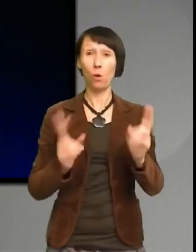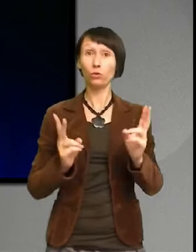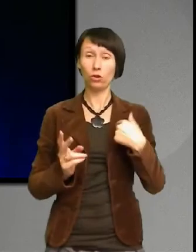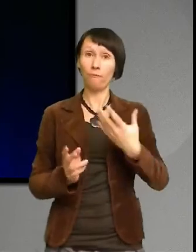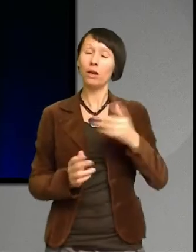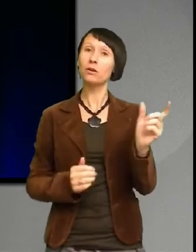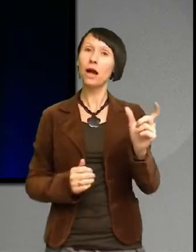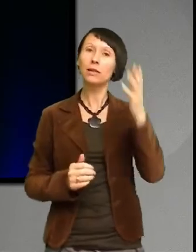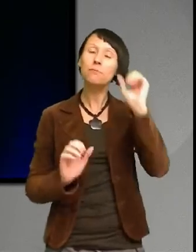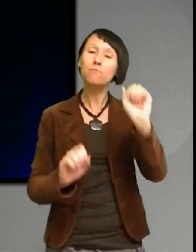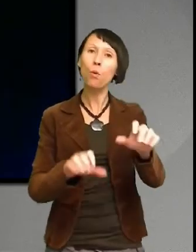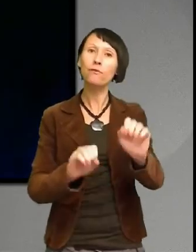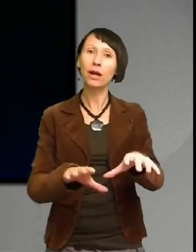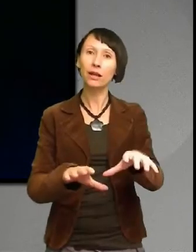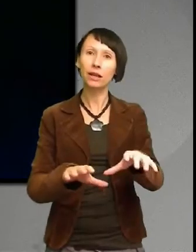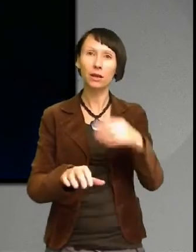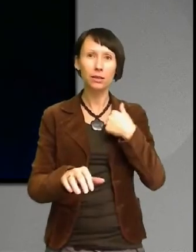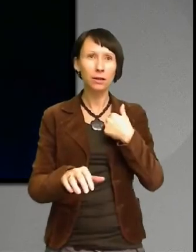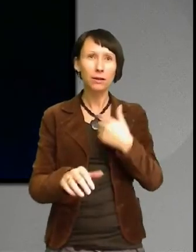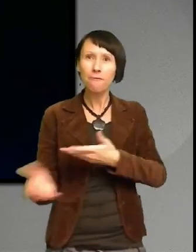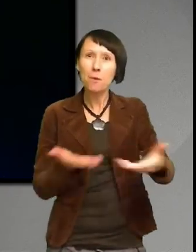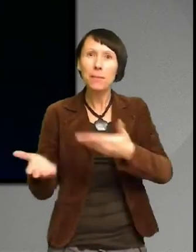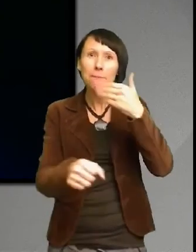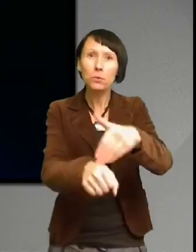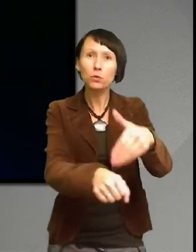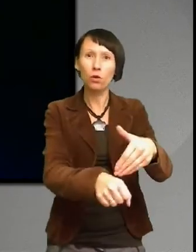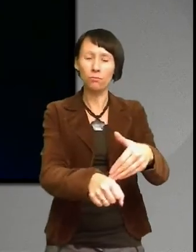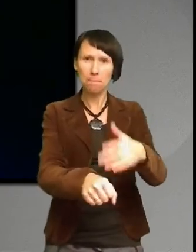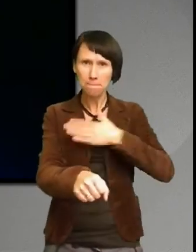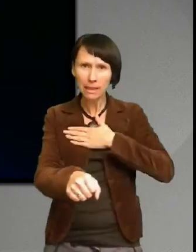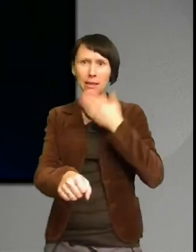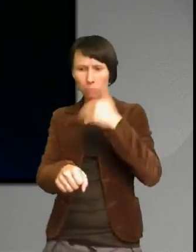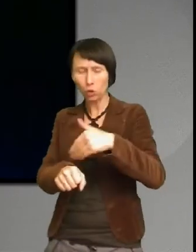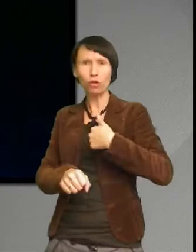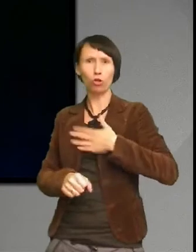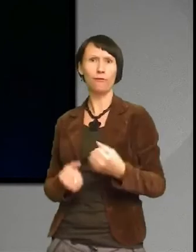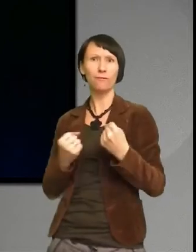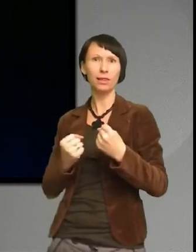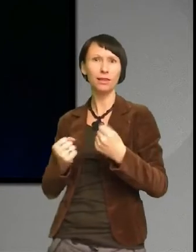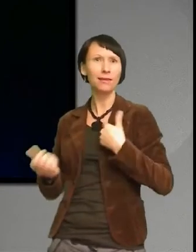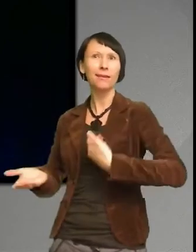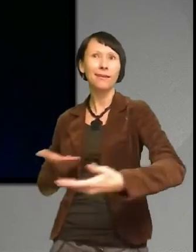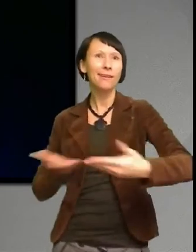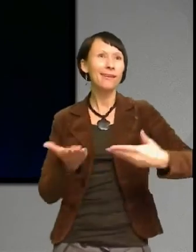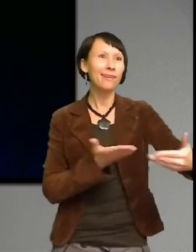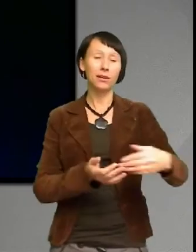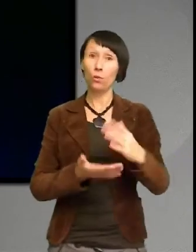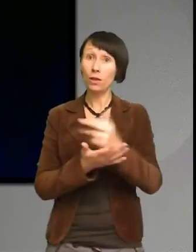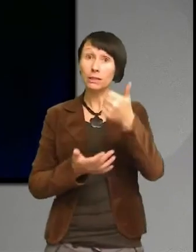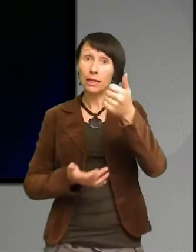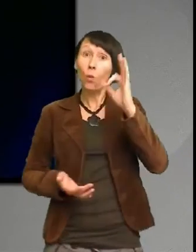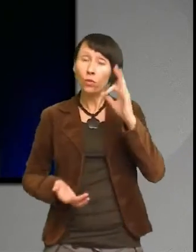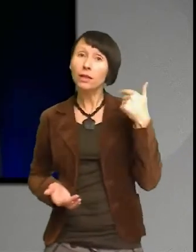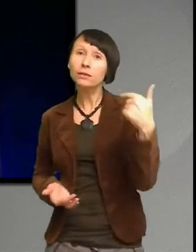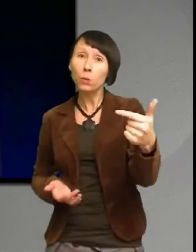påverka och förmedla budskap som jag tycker är viktiga. För de cirka 600 000 läsare som GP har.